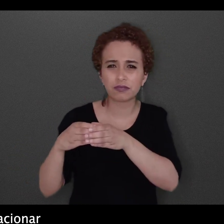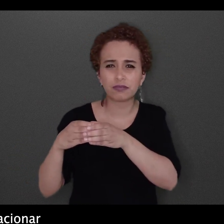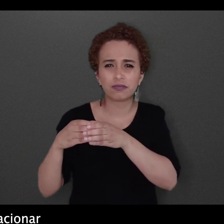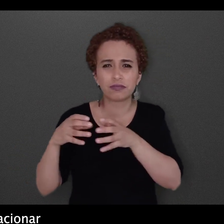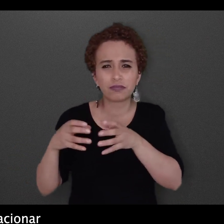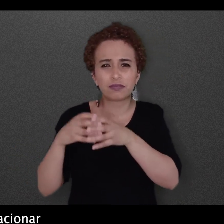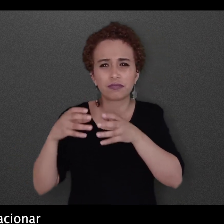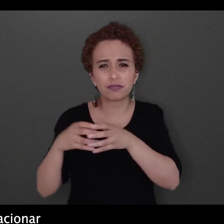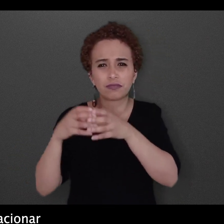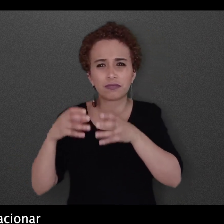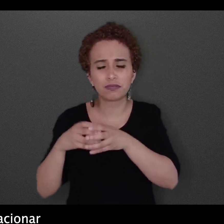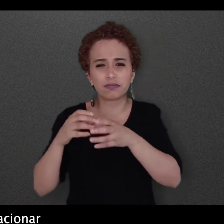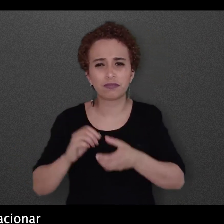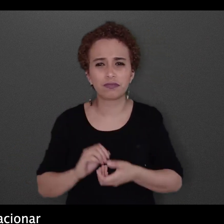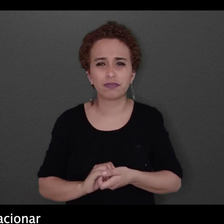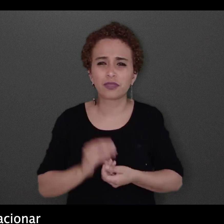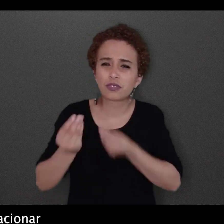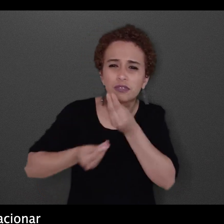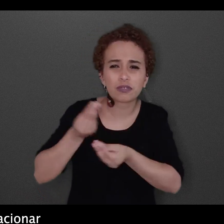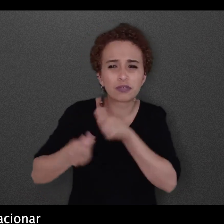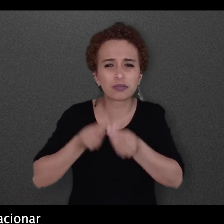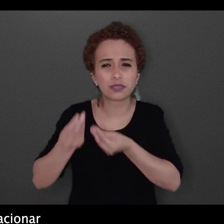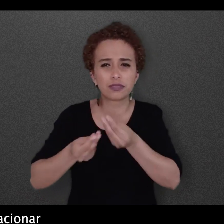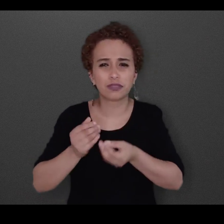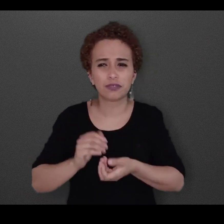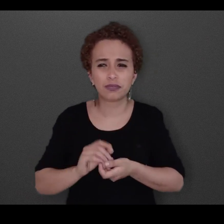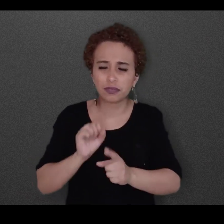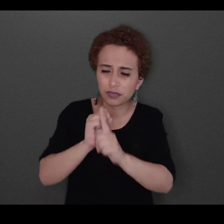Como se relacionar com uma sociedade hostil?